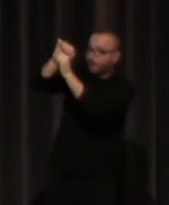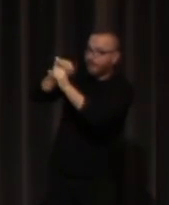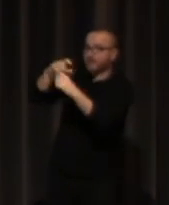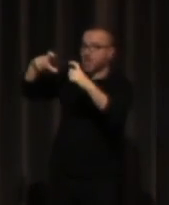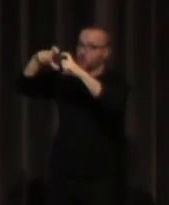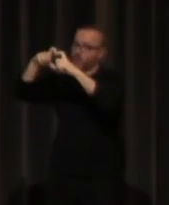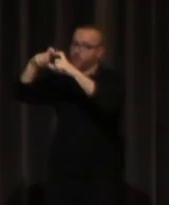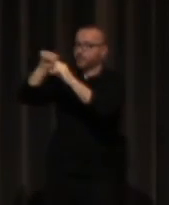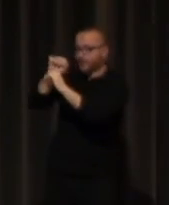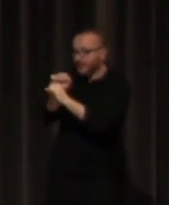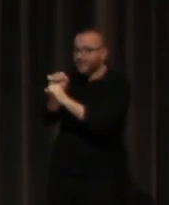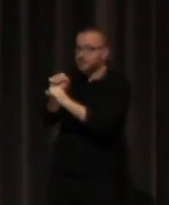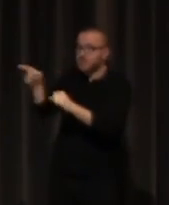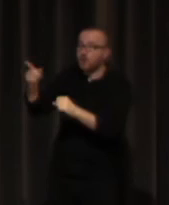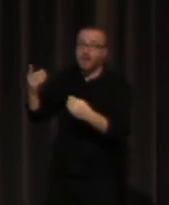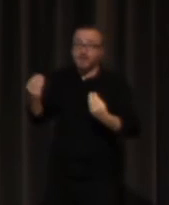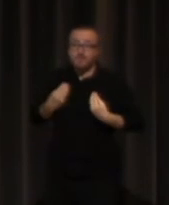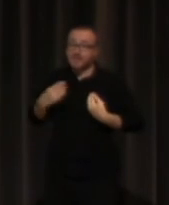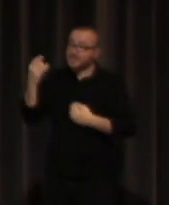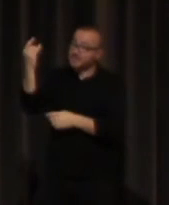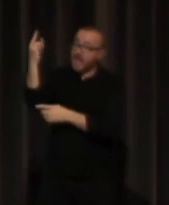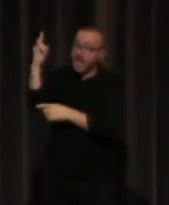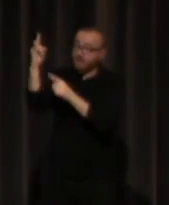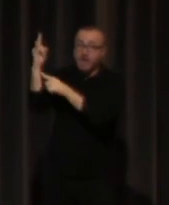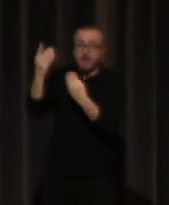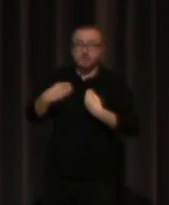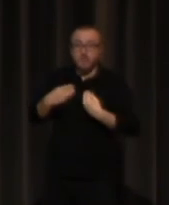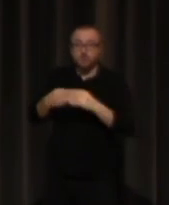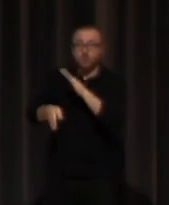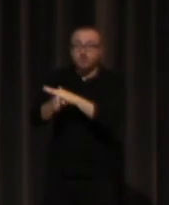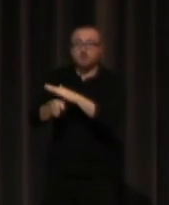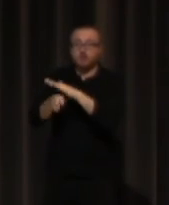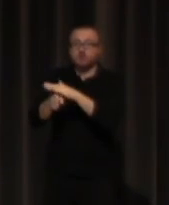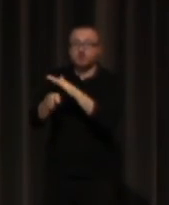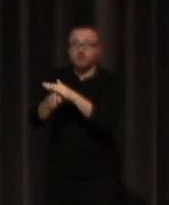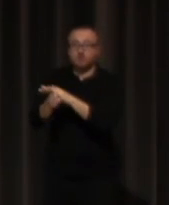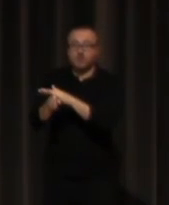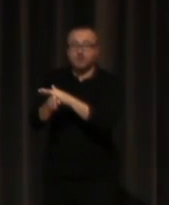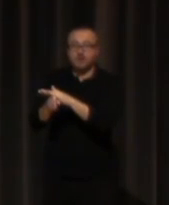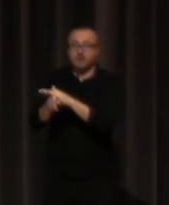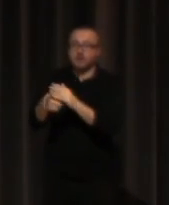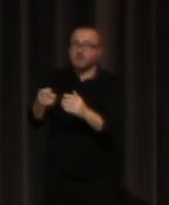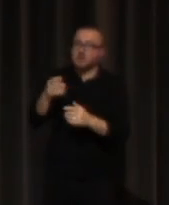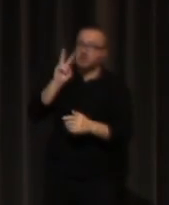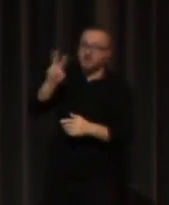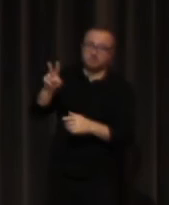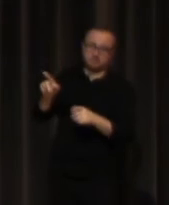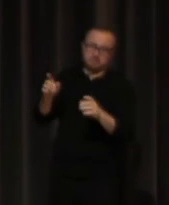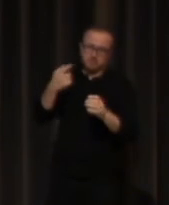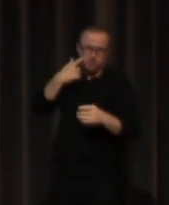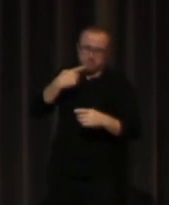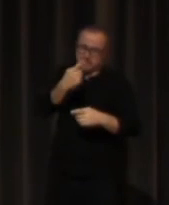viu? És un suport molt inestable? Fa pena, certament, aquest gest, i és lleig, és